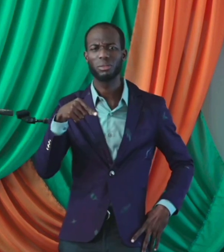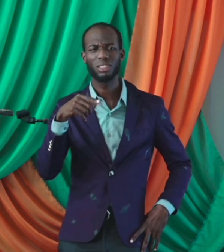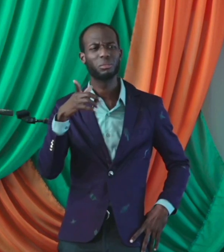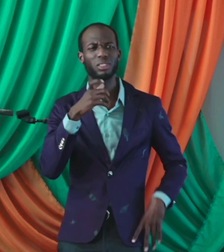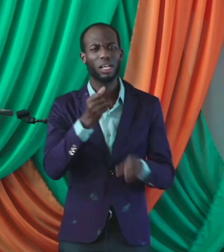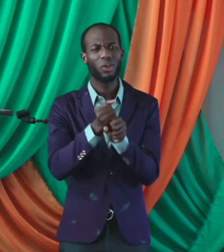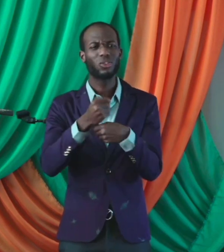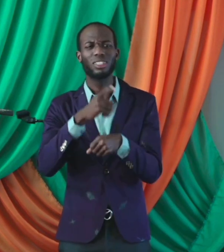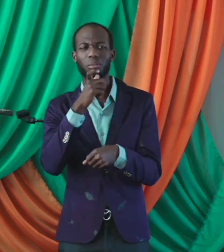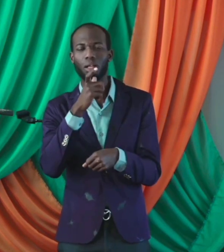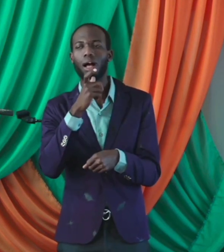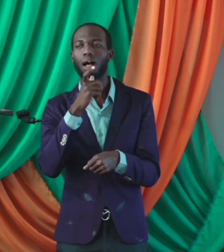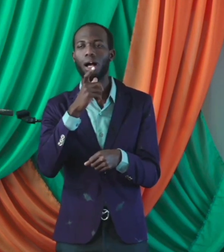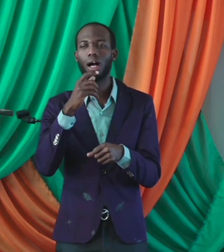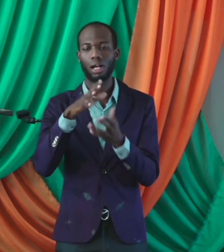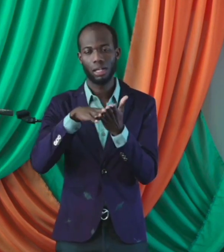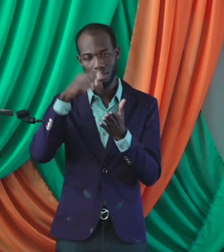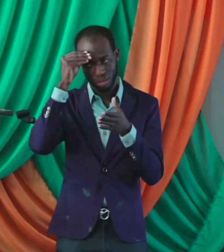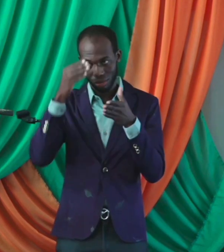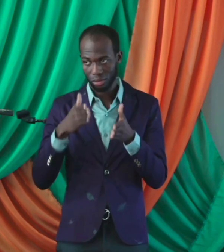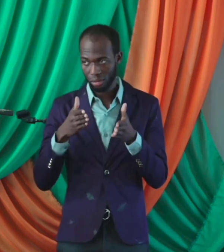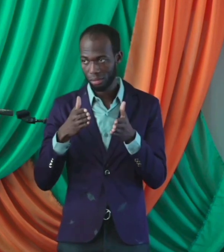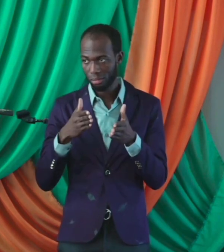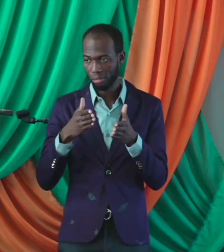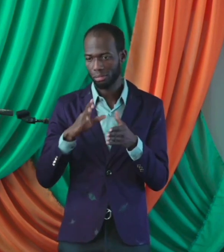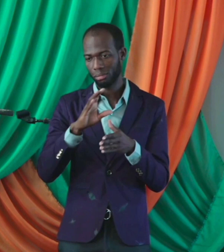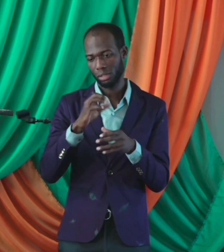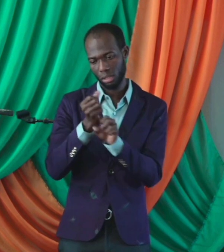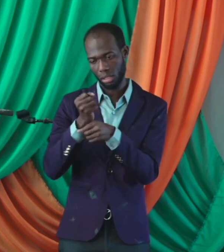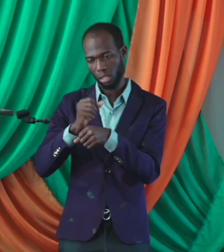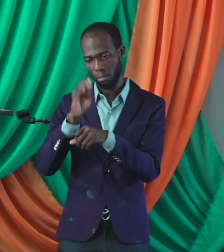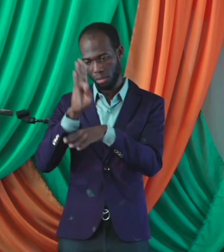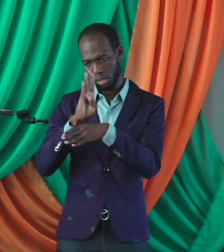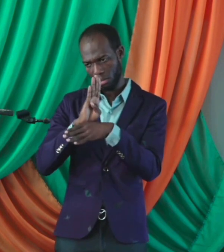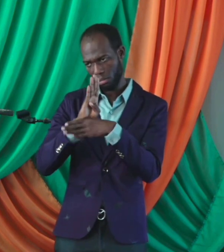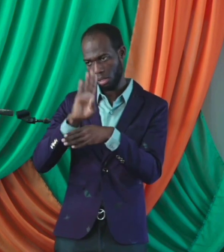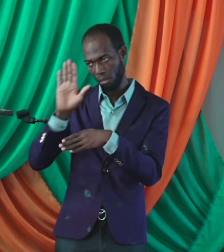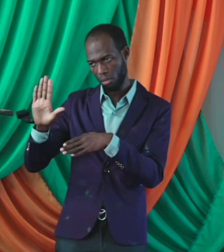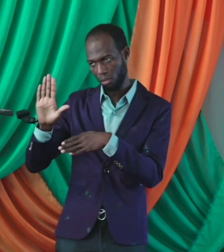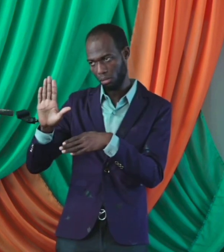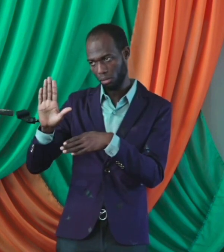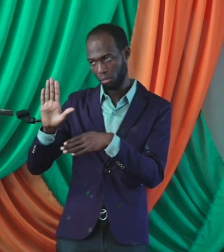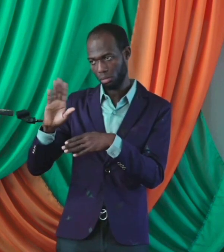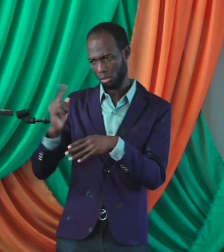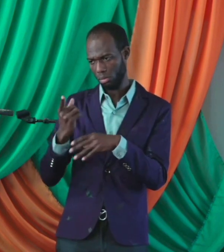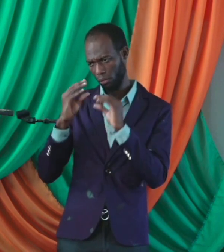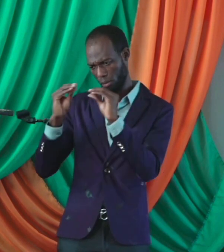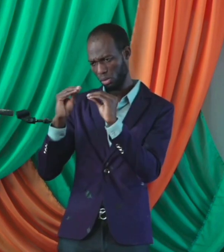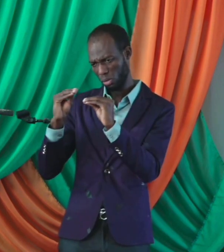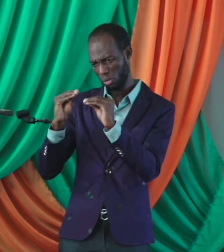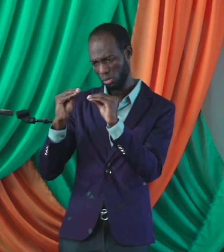sont là. Dis Marco. Nous montons entreprise, par pourquoi? Pourquoi ça? Ben, dans l'université, nous ne pouvons pas une formation seulement,